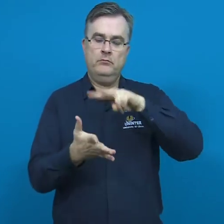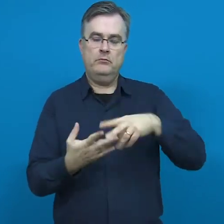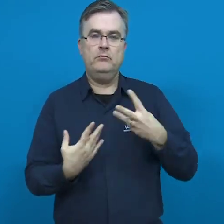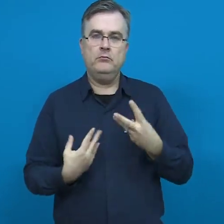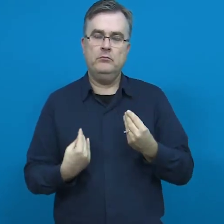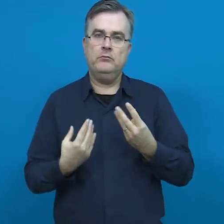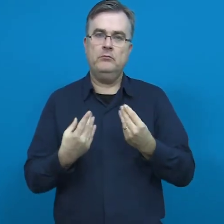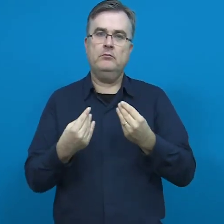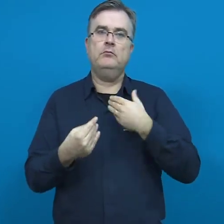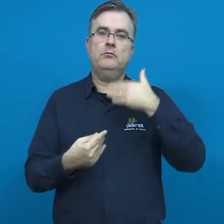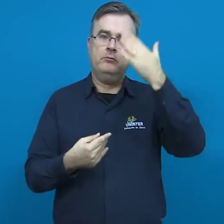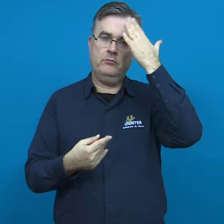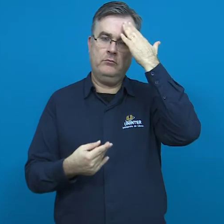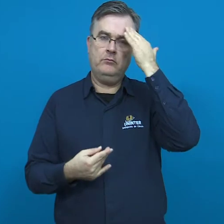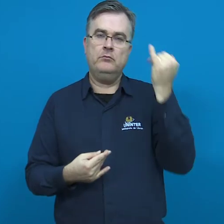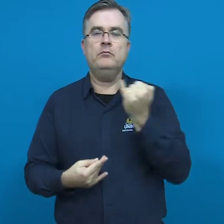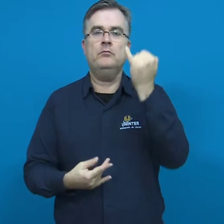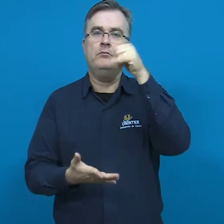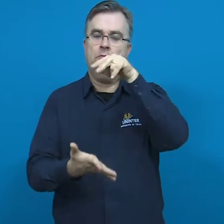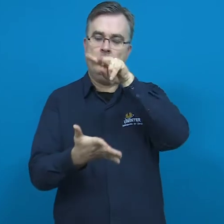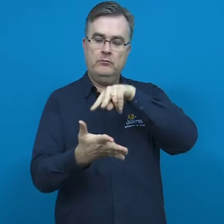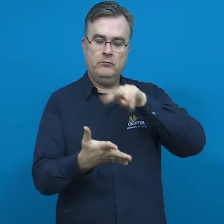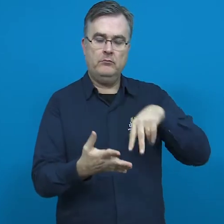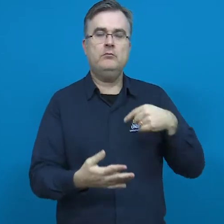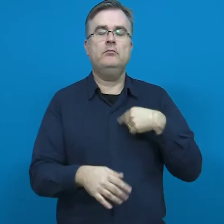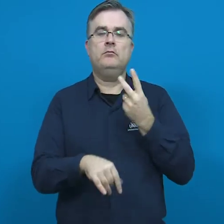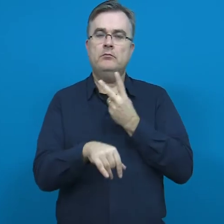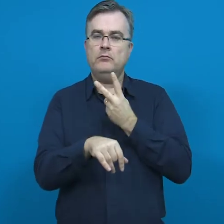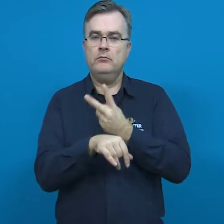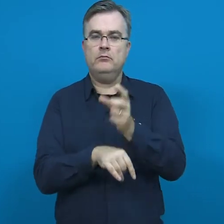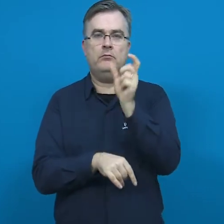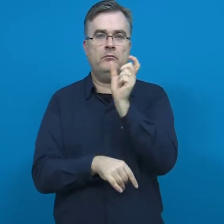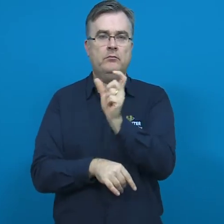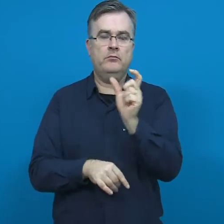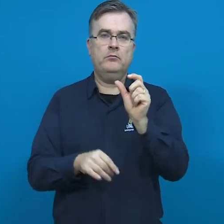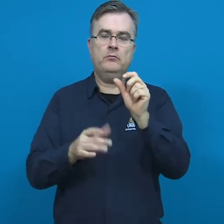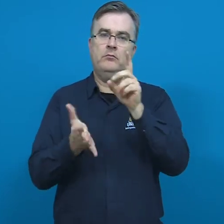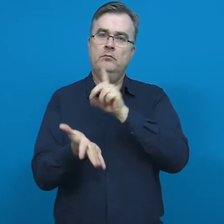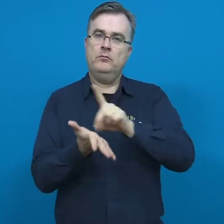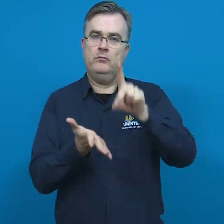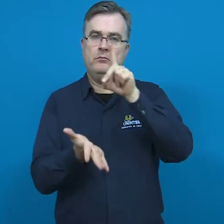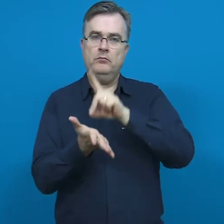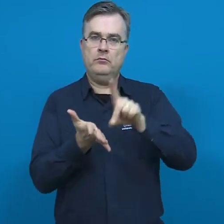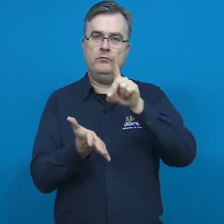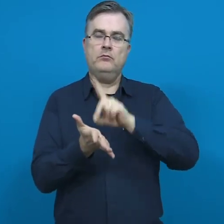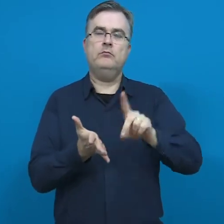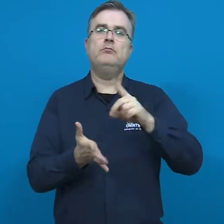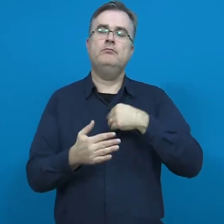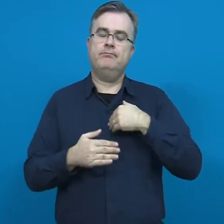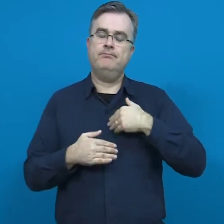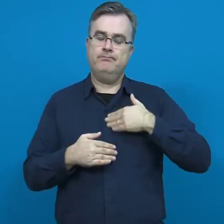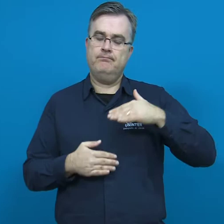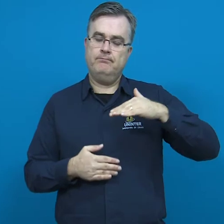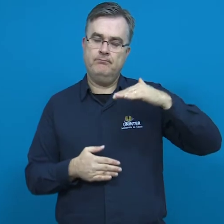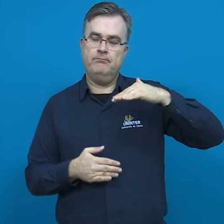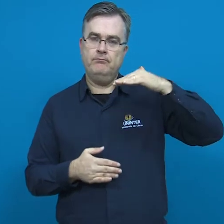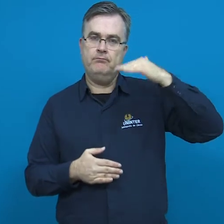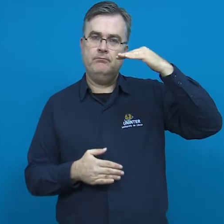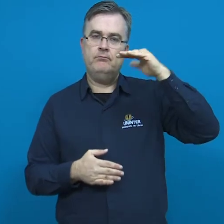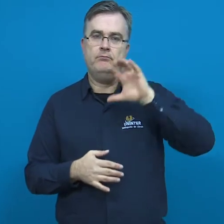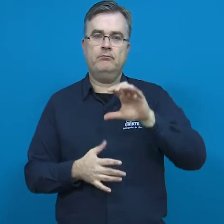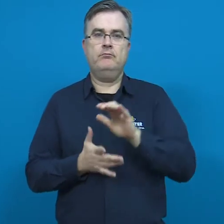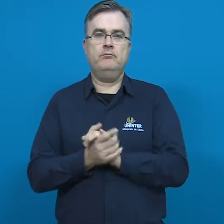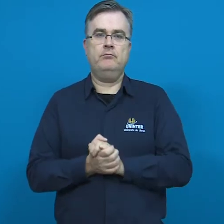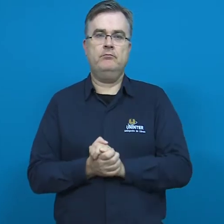eu lia bastante, eu sei que é importante ler, eu procurava palavras no dicionário, então eu cresci desse jeito.